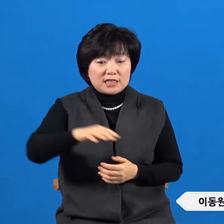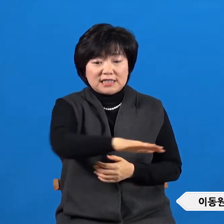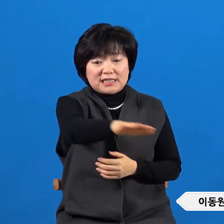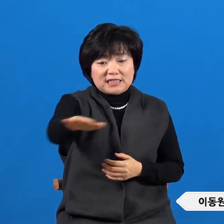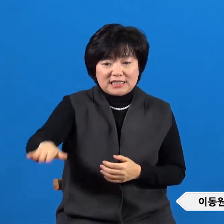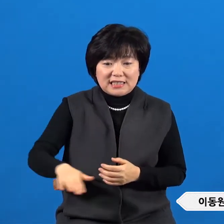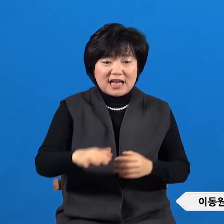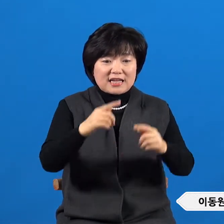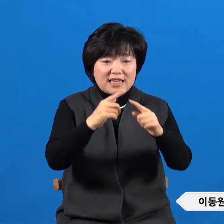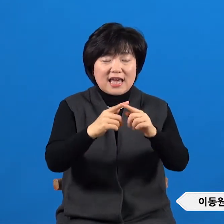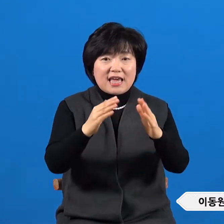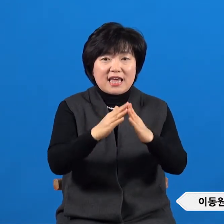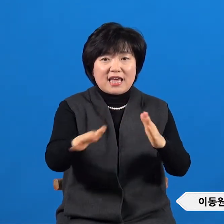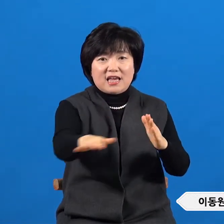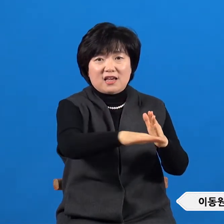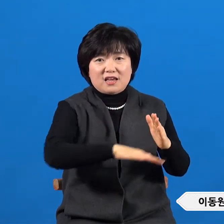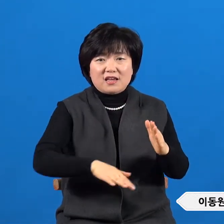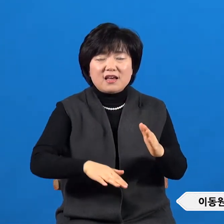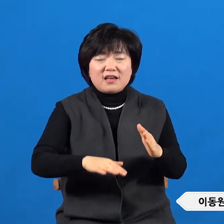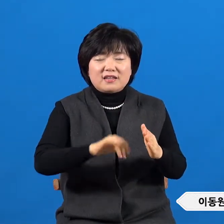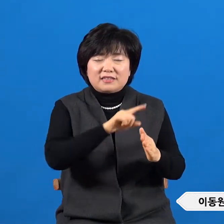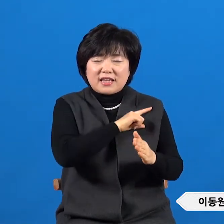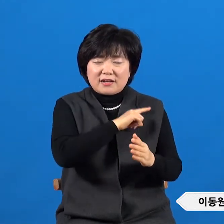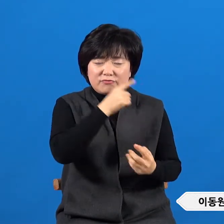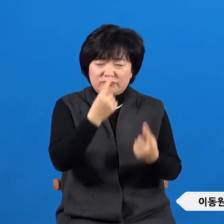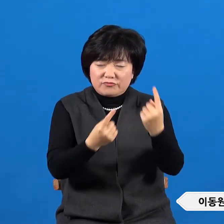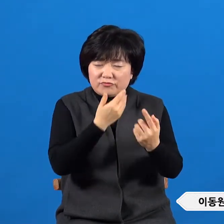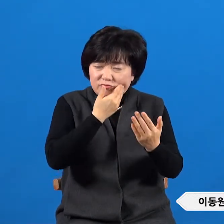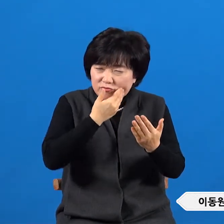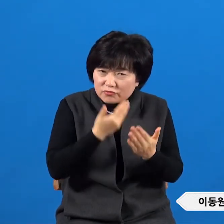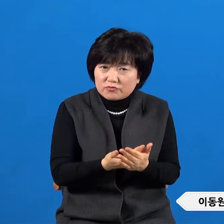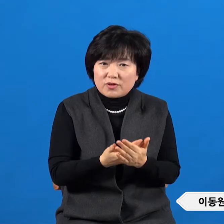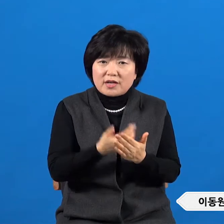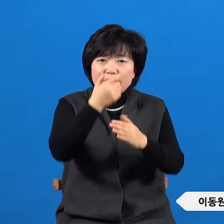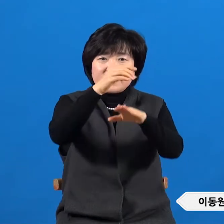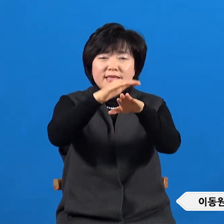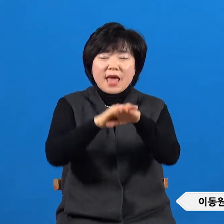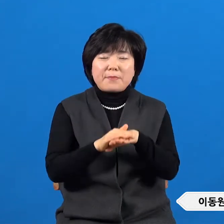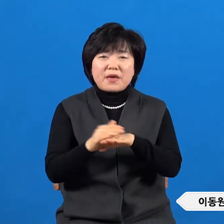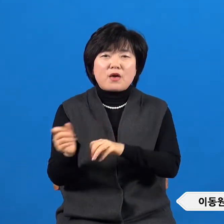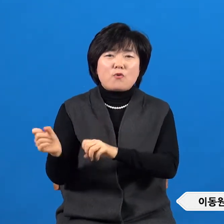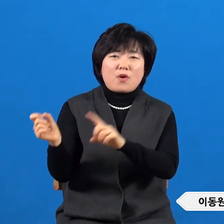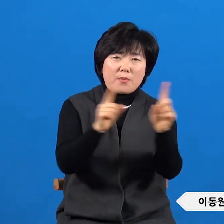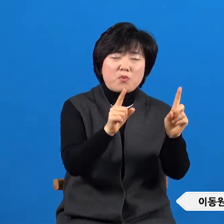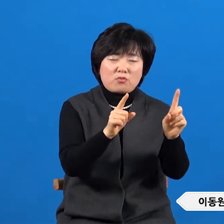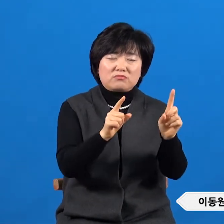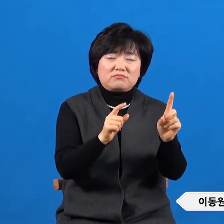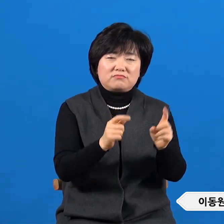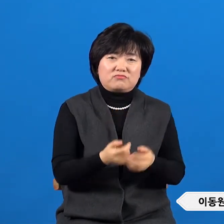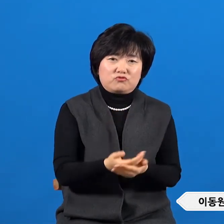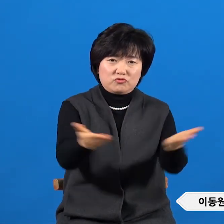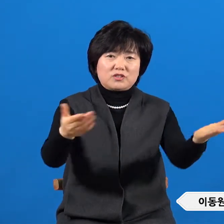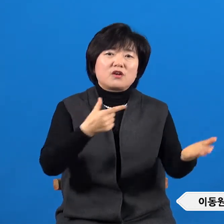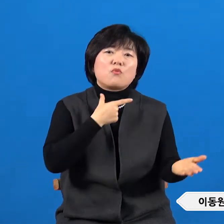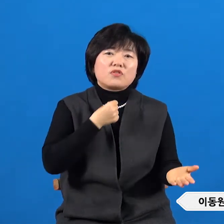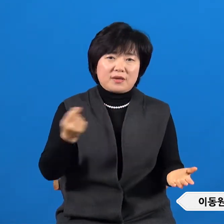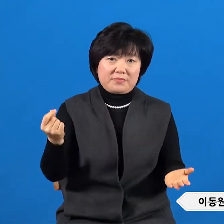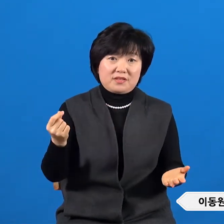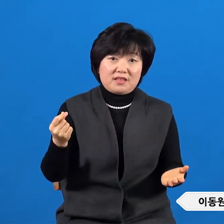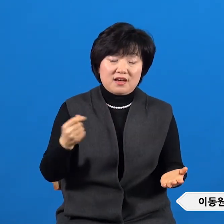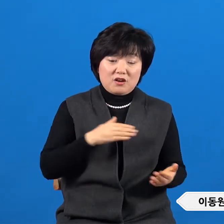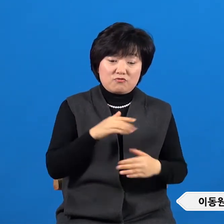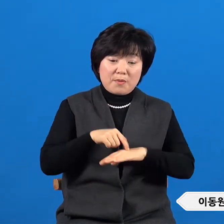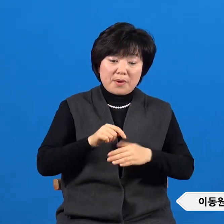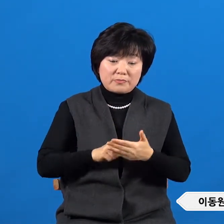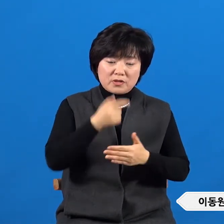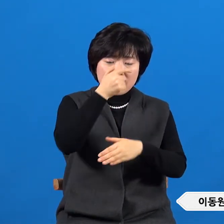성도들에게 그 무엇보다 예배 회복에 감동을 주시기를 기도합니다. 우리의 마음속에